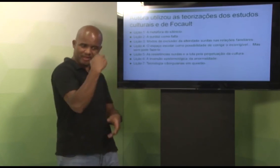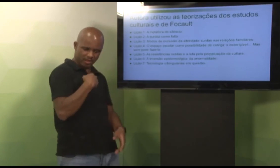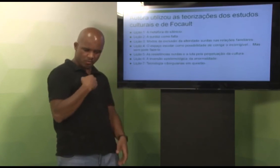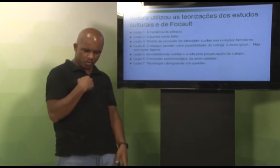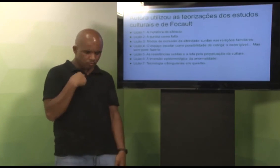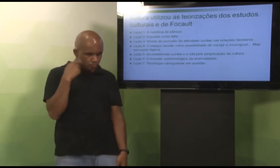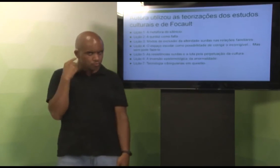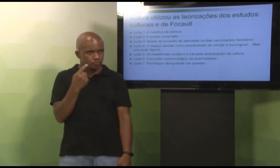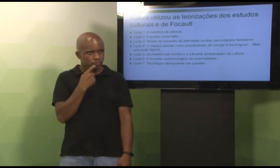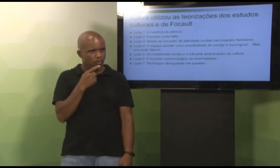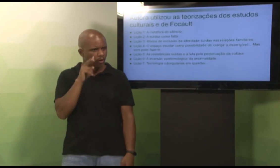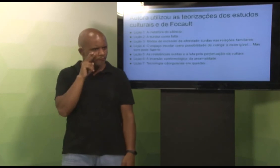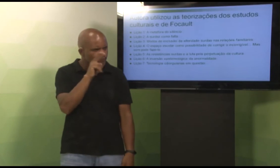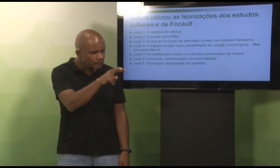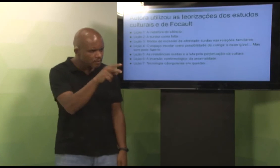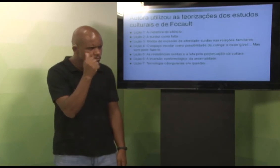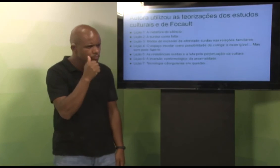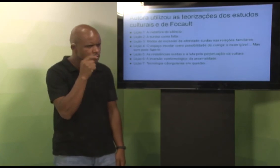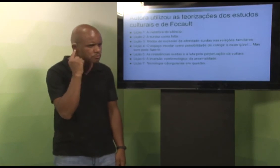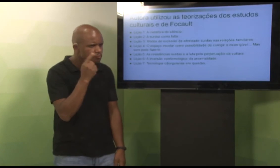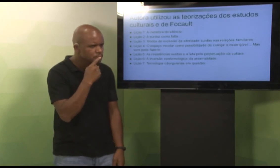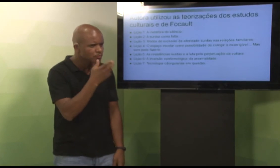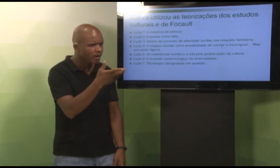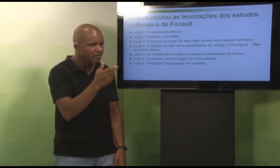Mas aí, ela sendo surda,